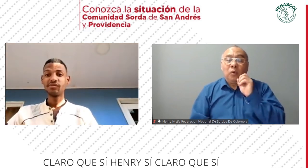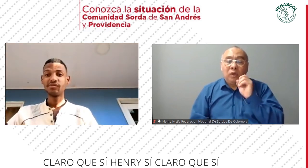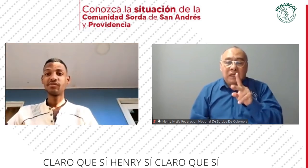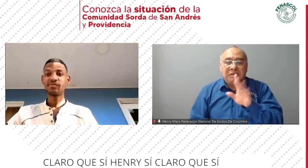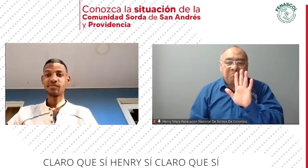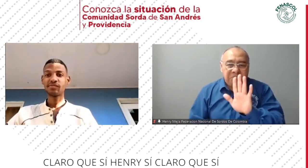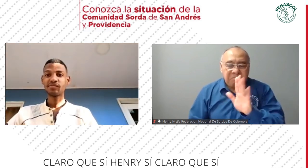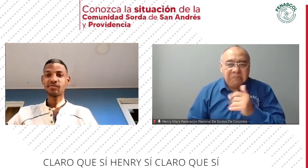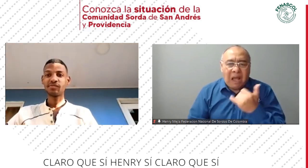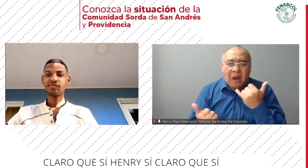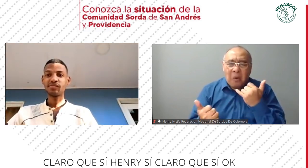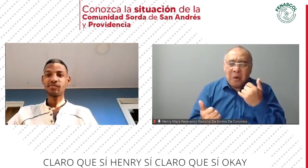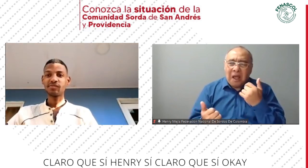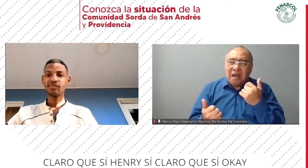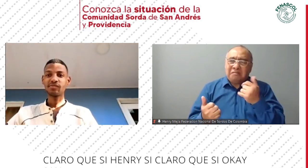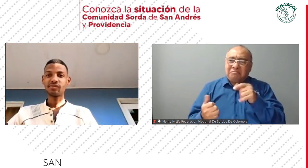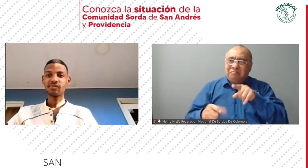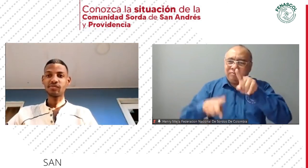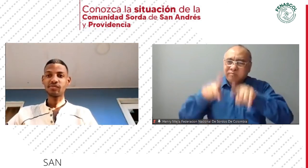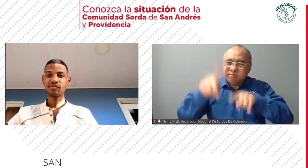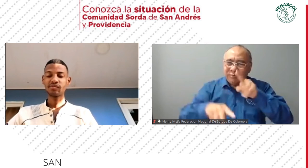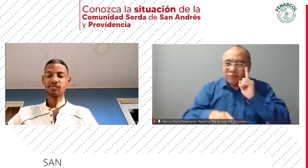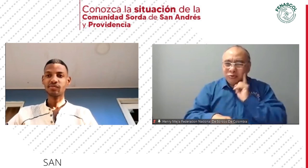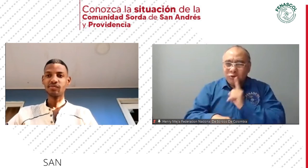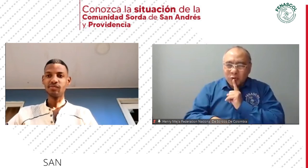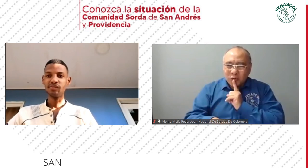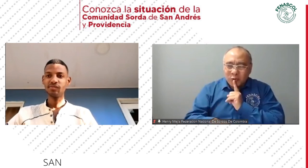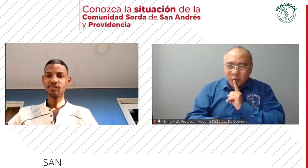sí ok xiang